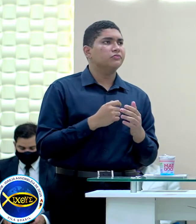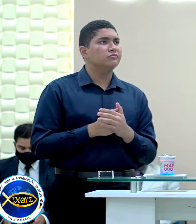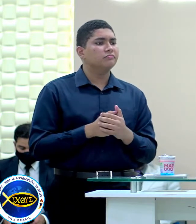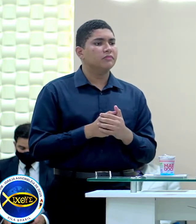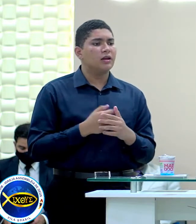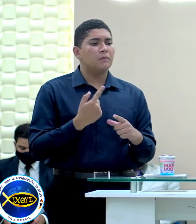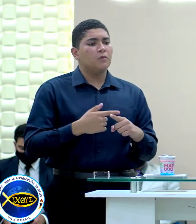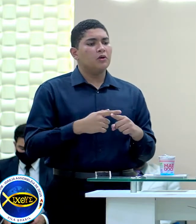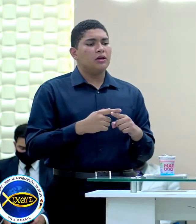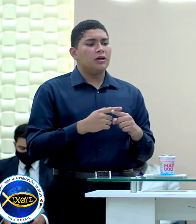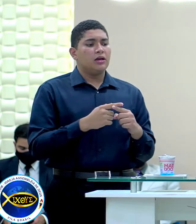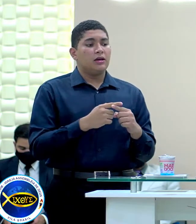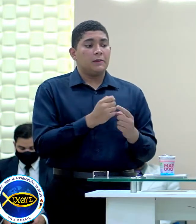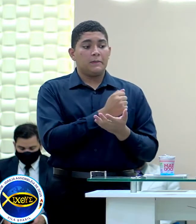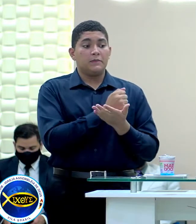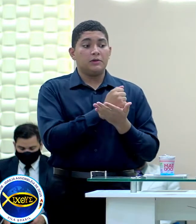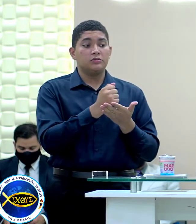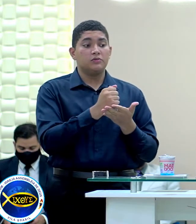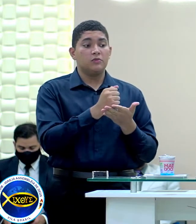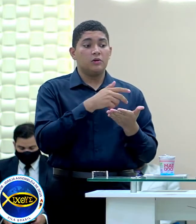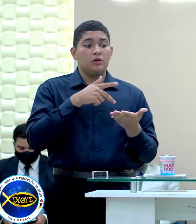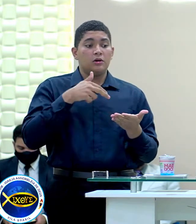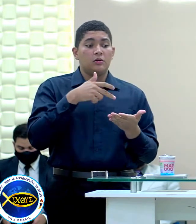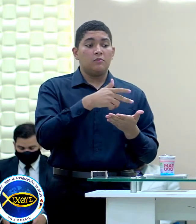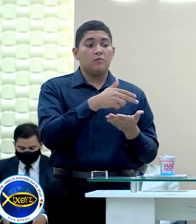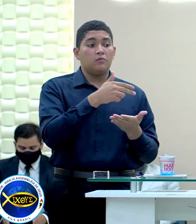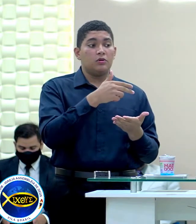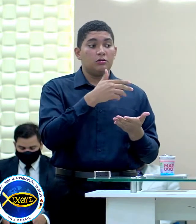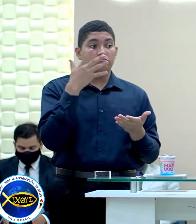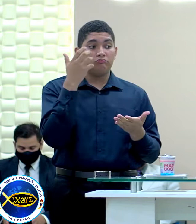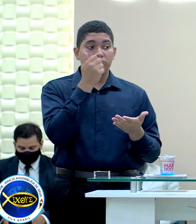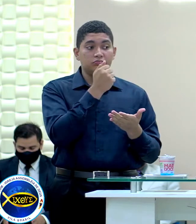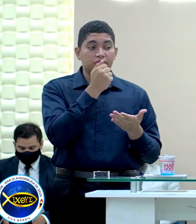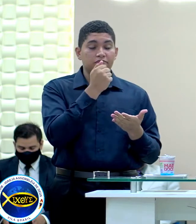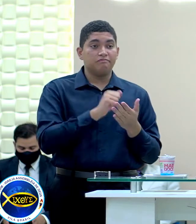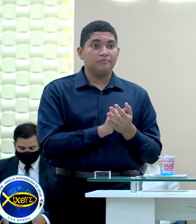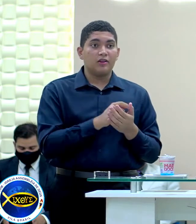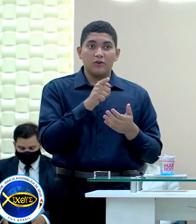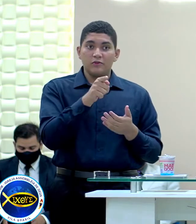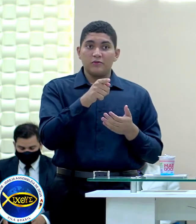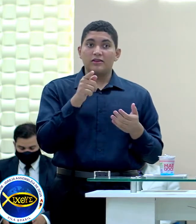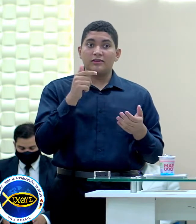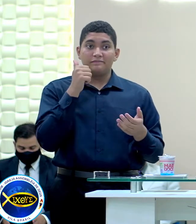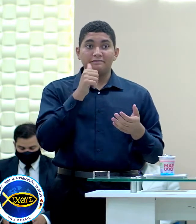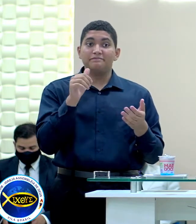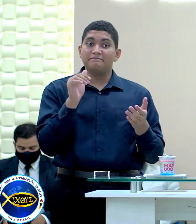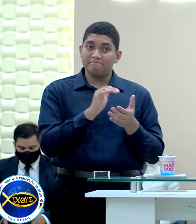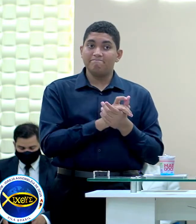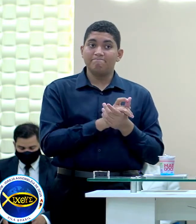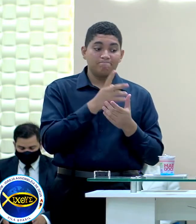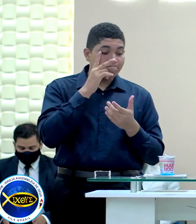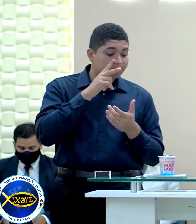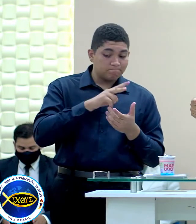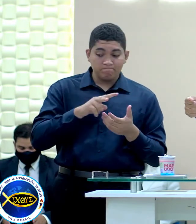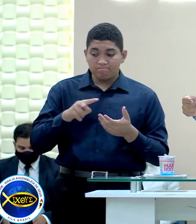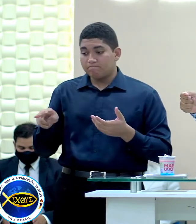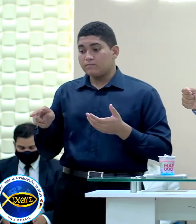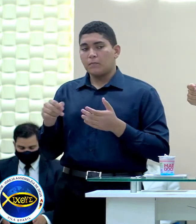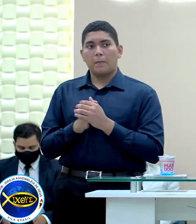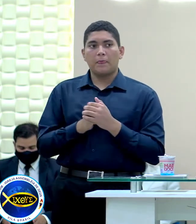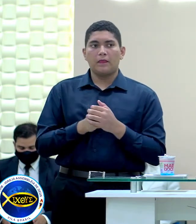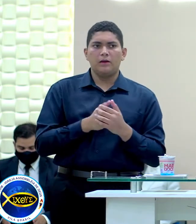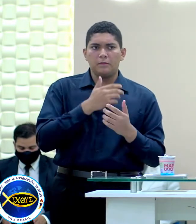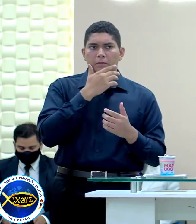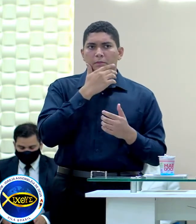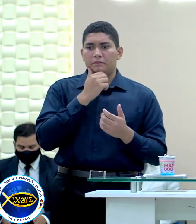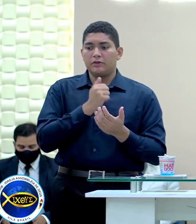mulher bonita aí, tu tem a tua esposa em casa, tira o olho, não é tua, não te pertence. Pastor, é porque passou um homem